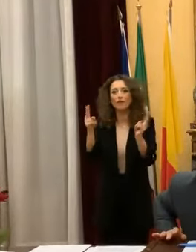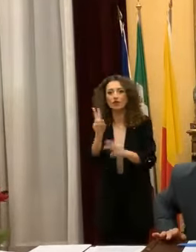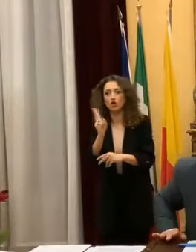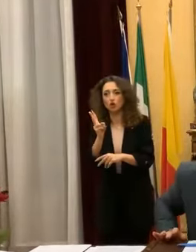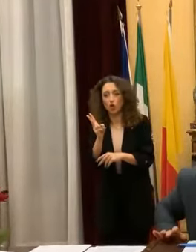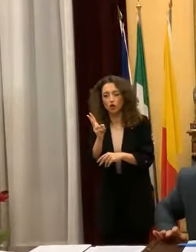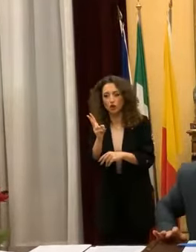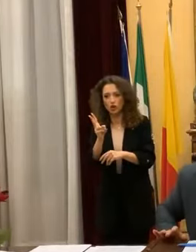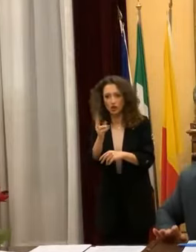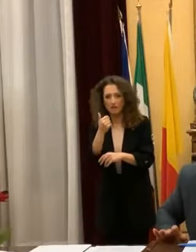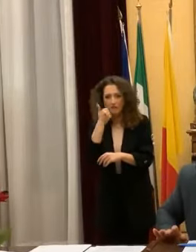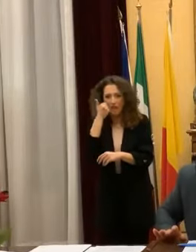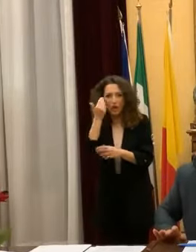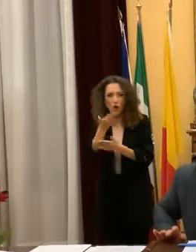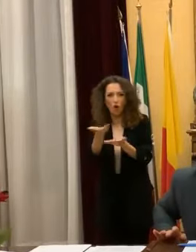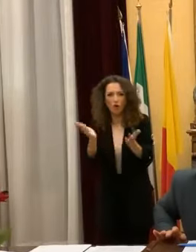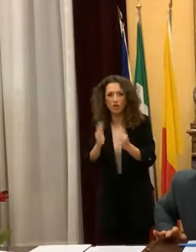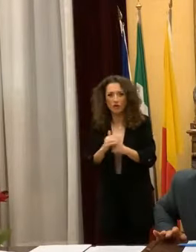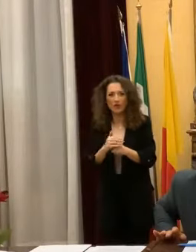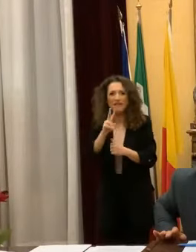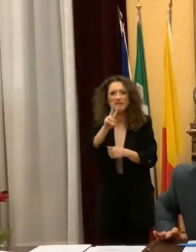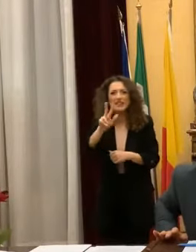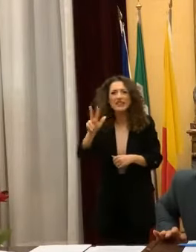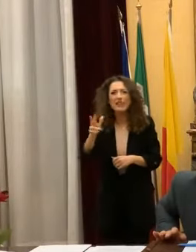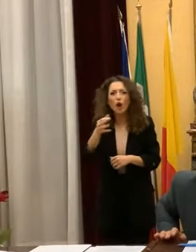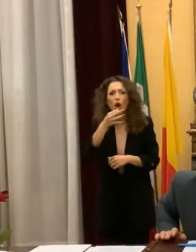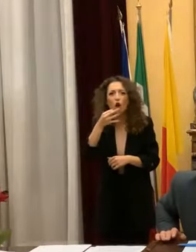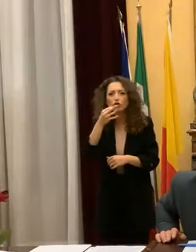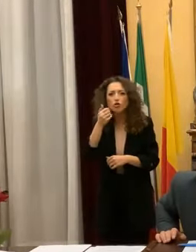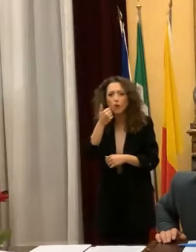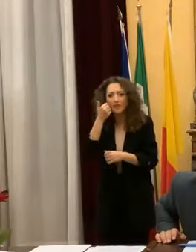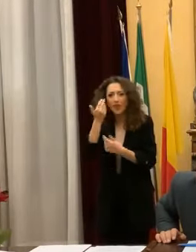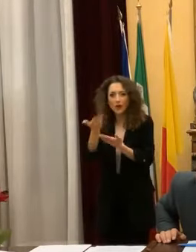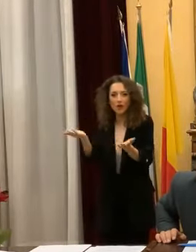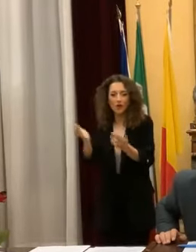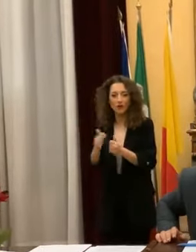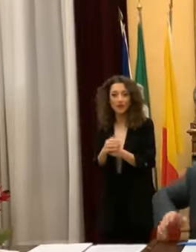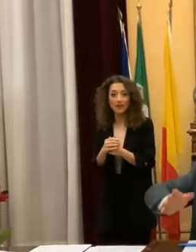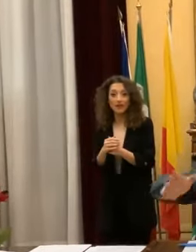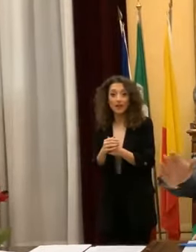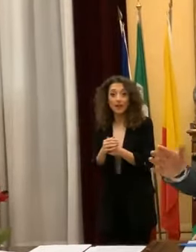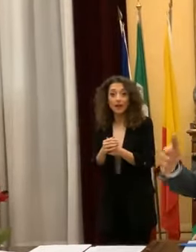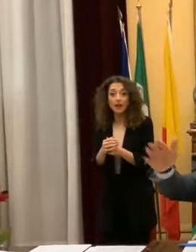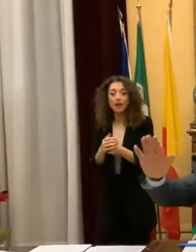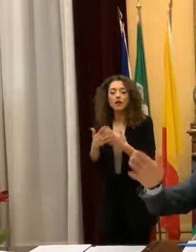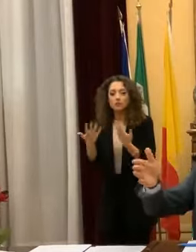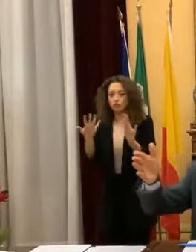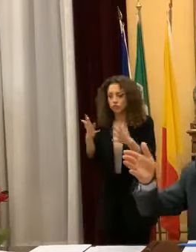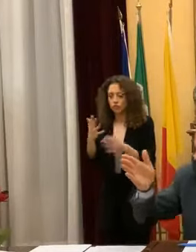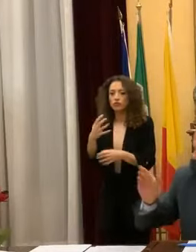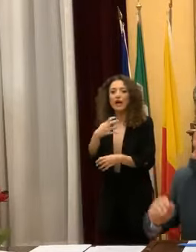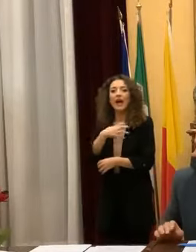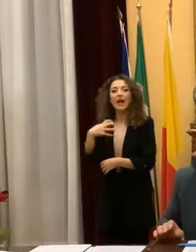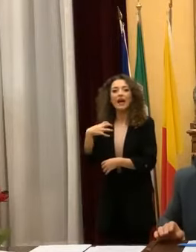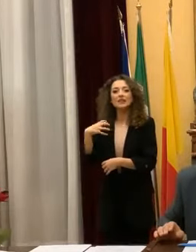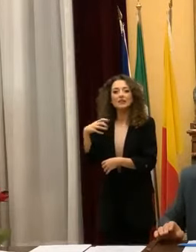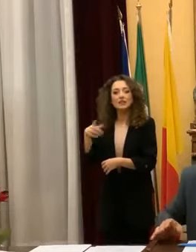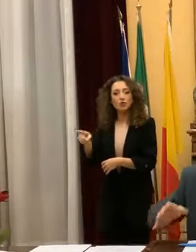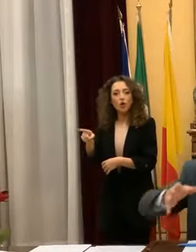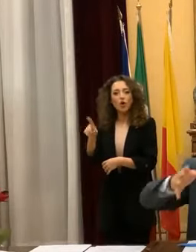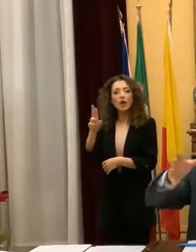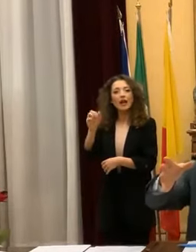Messina. 23 di ottobre. Come uscì allora l'assessore Razza, fece un comunicato senza citarlo